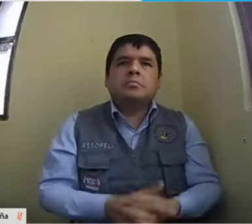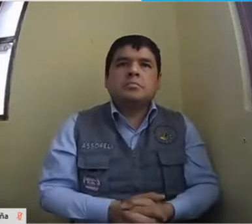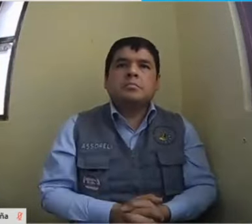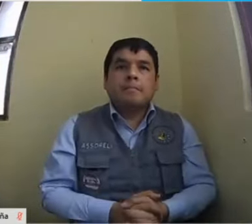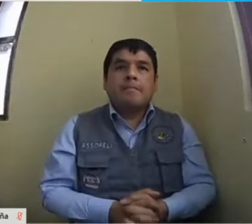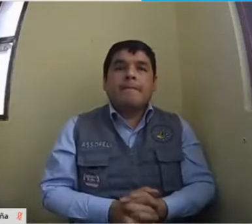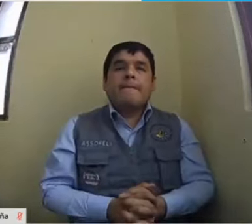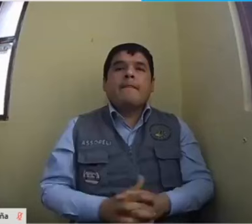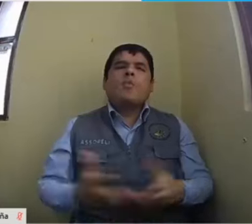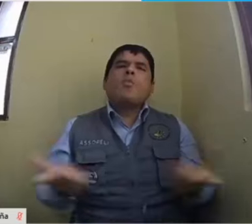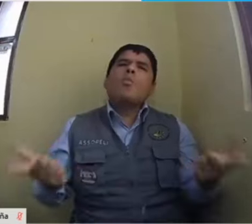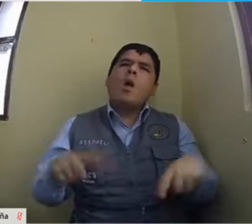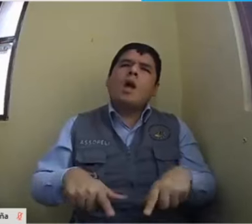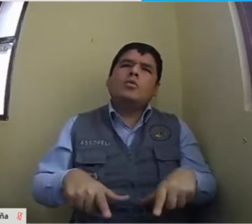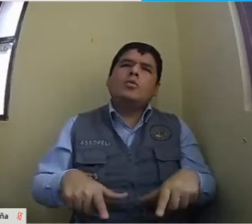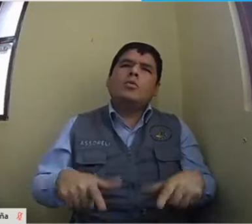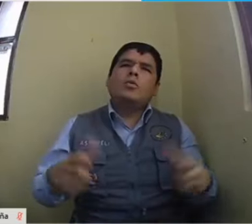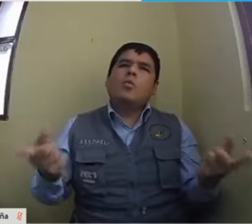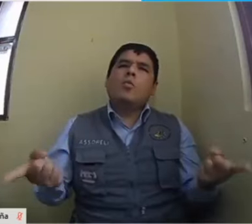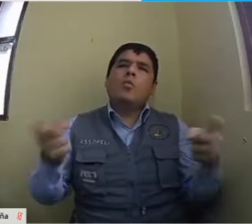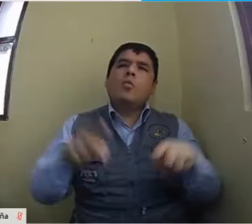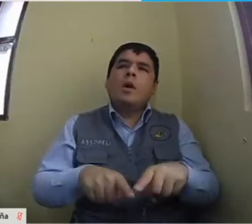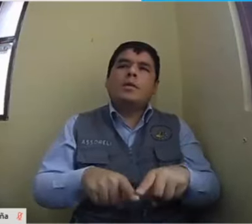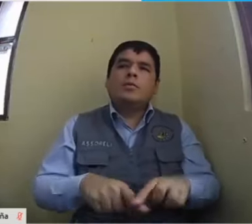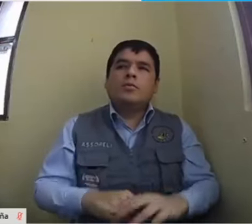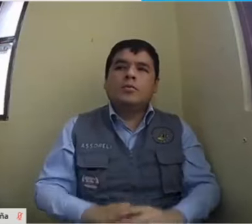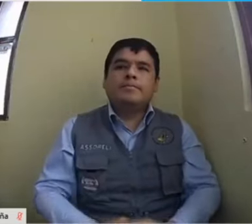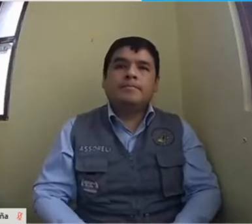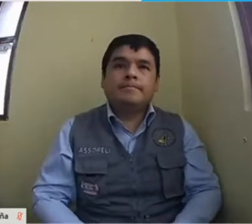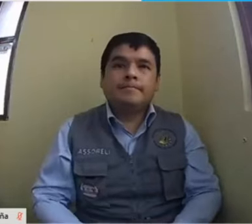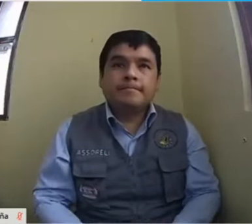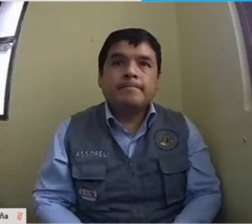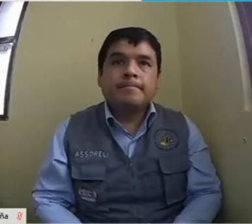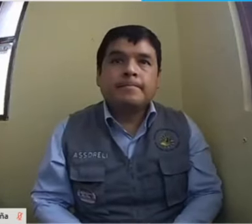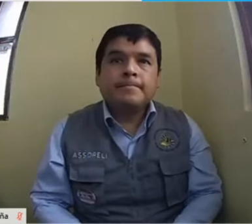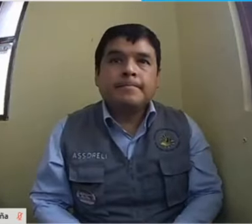¿no? Pero ahora es importante aprender la seña de la pregunta. ¿Cuándo? Es cuándo.